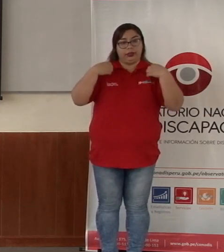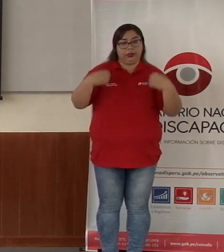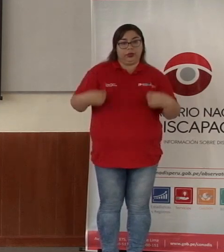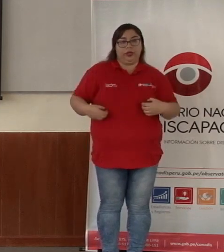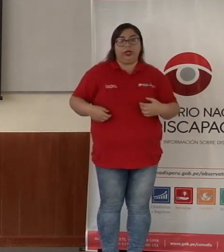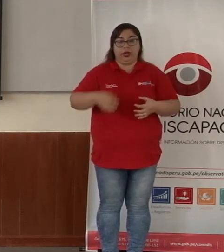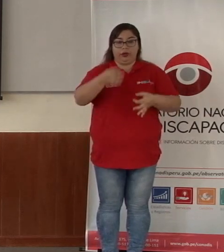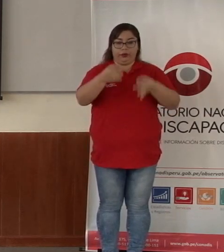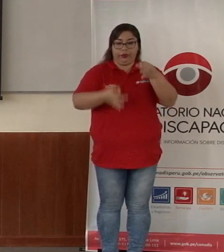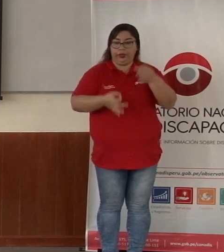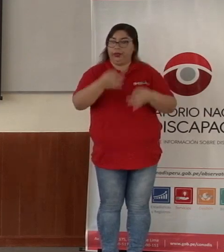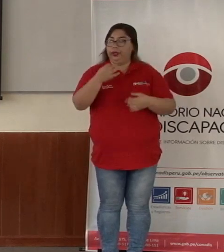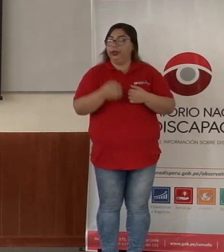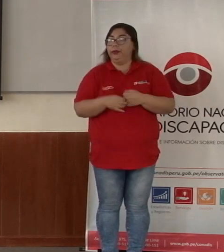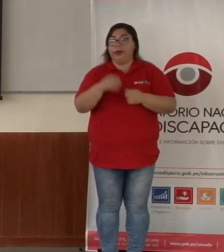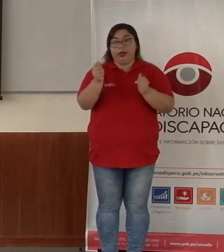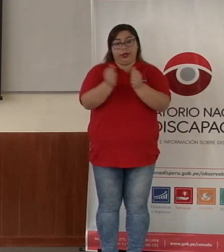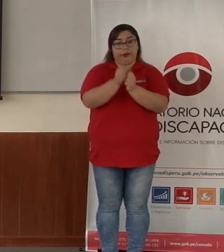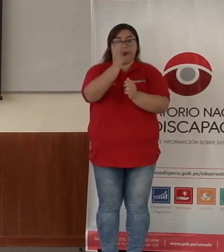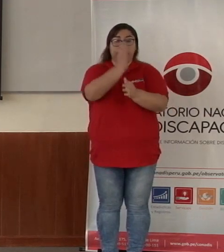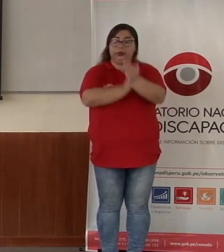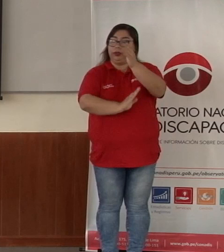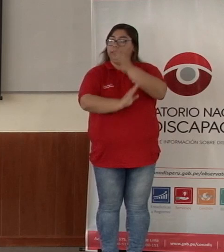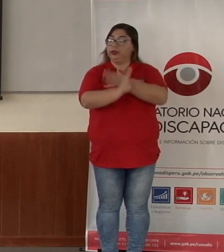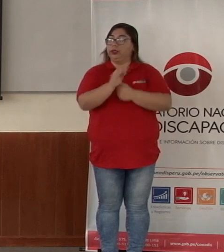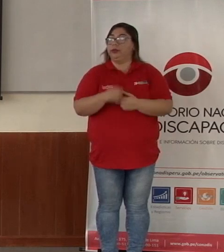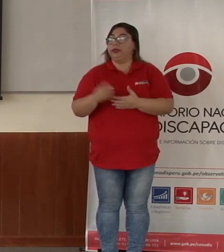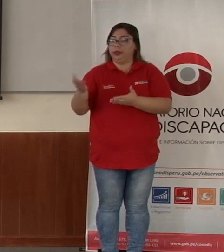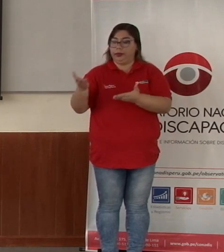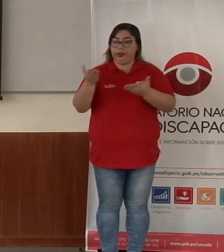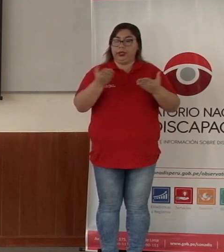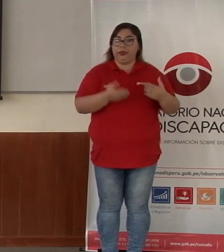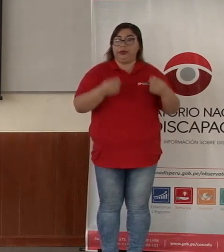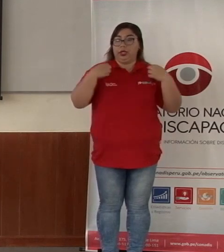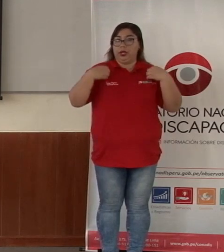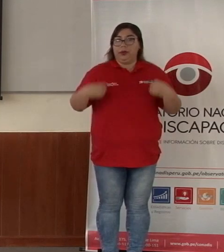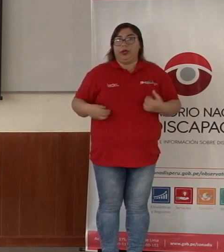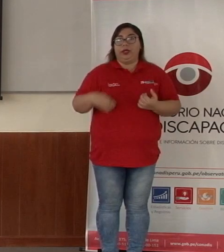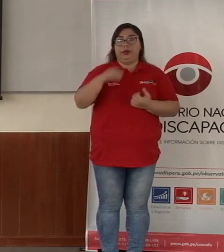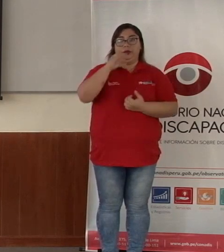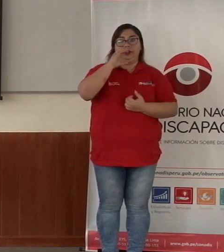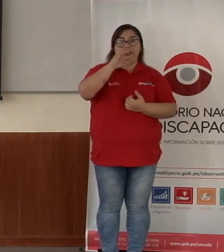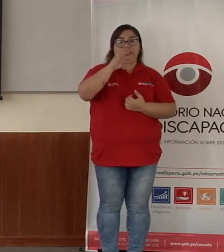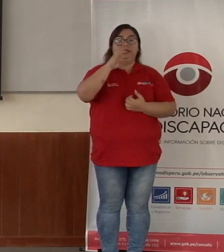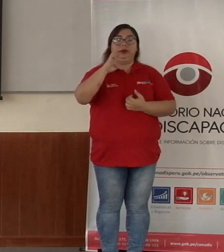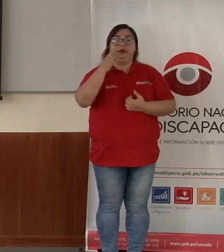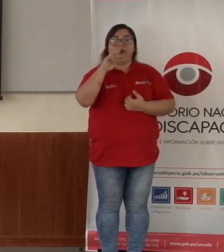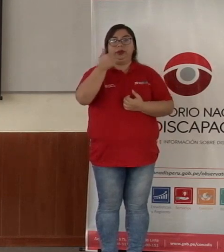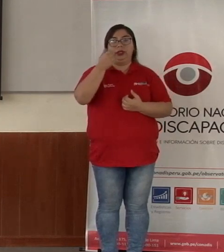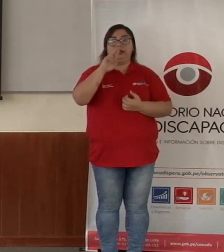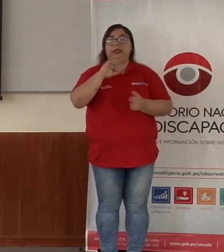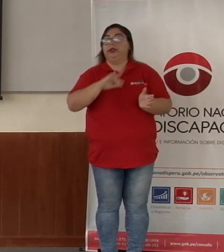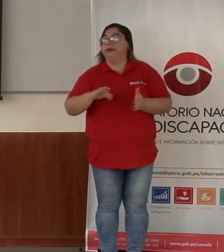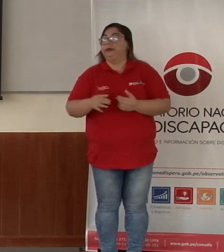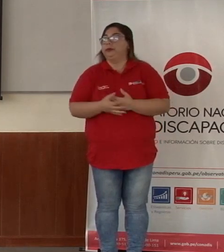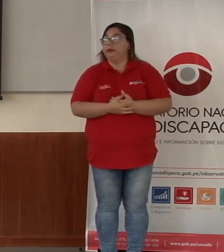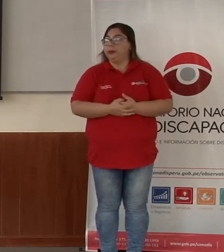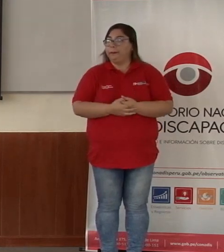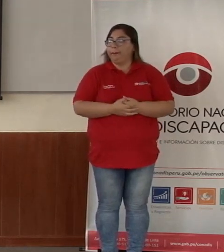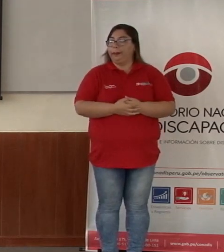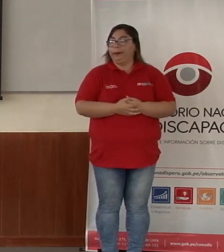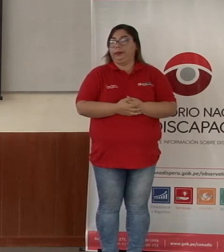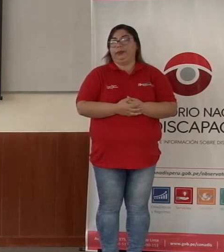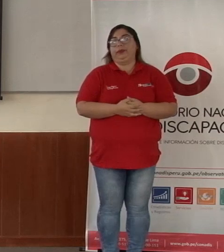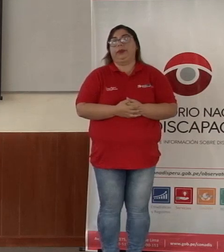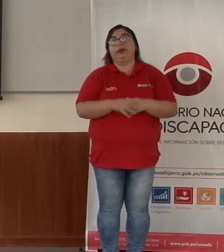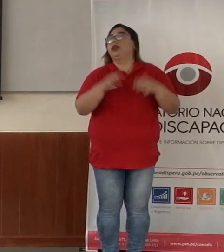para la Integración de la Persona con Discapacidad. Recibimos al abogado Rosales con un fuerte aplauso para conocer su presentación.